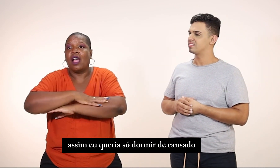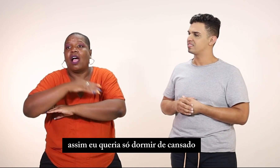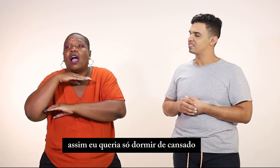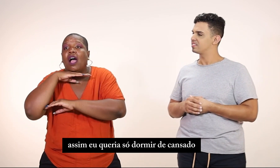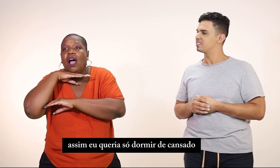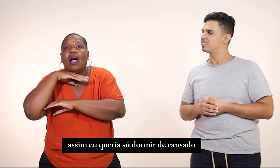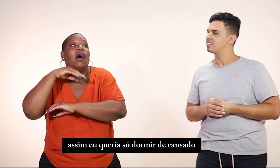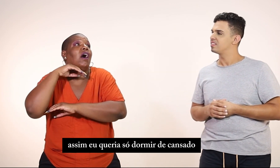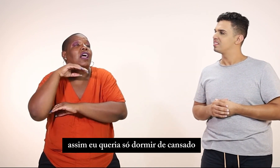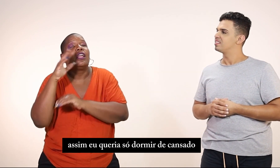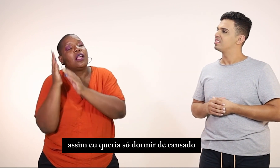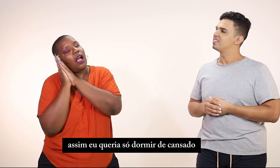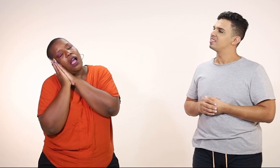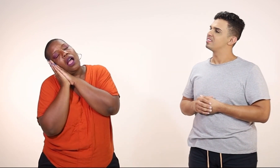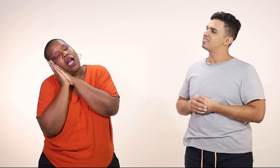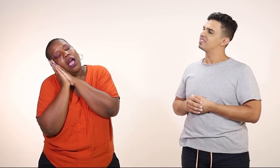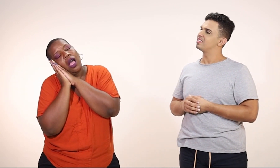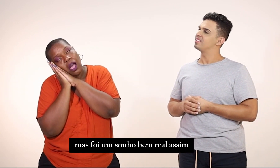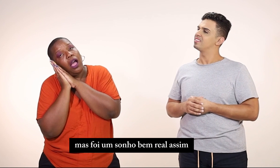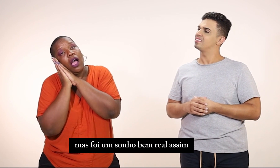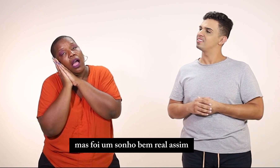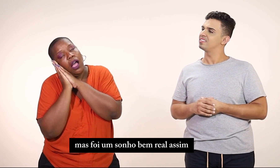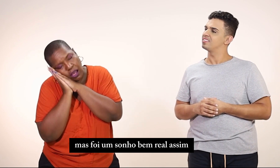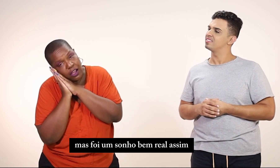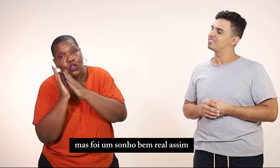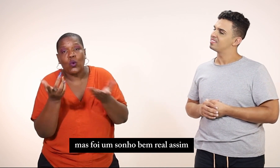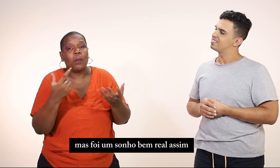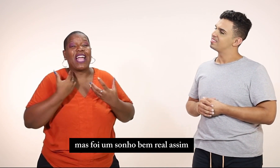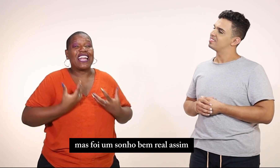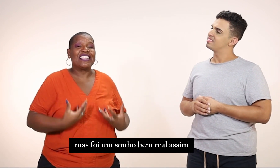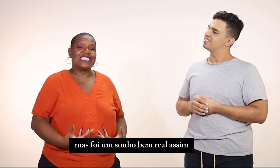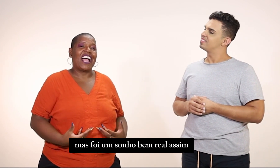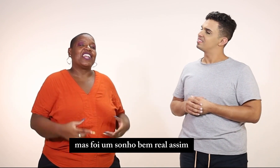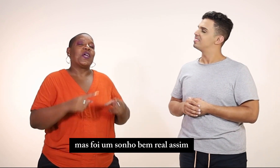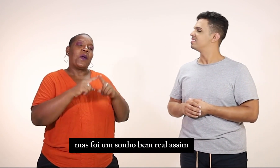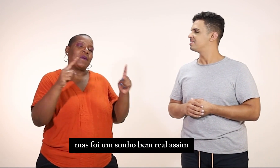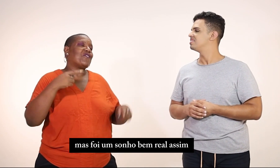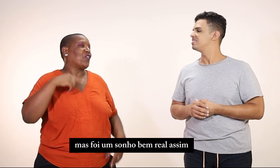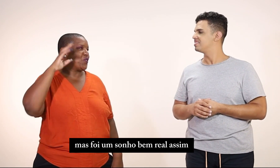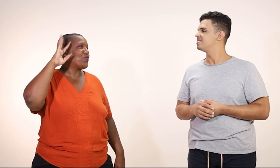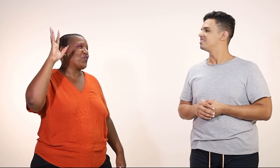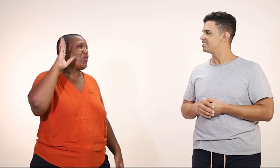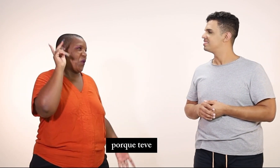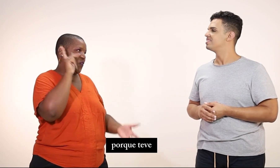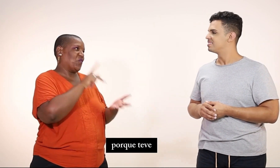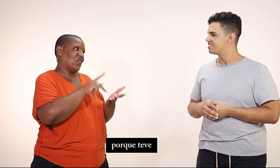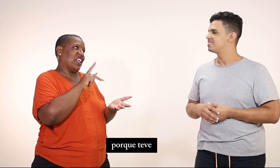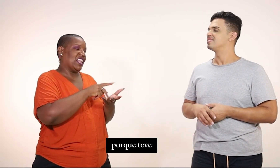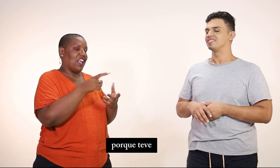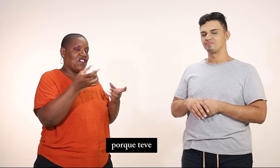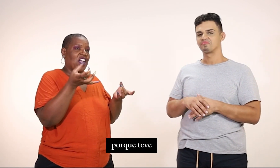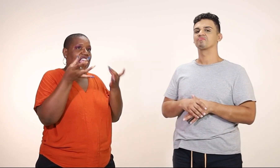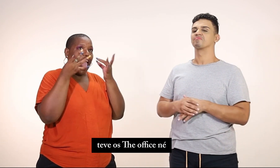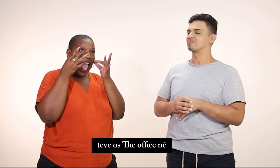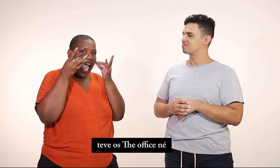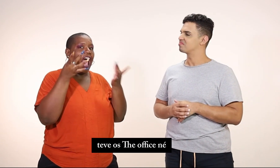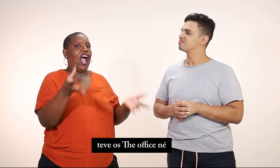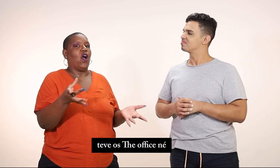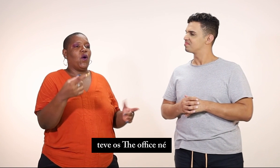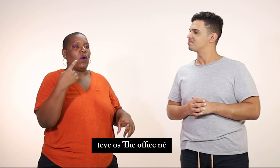só dormir, de cansado. Mas foi um sonho bem real, assim, porque teve os day offs, né?